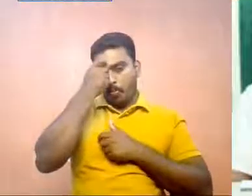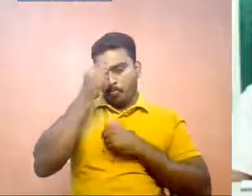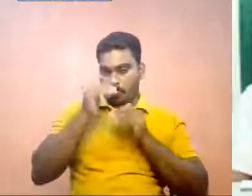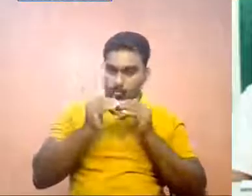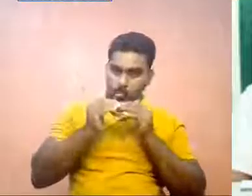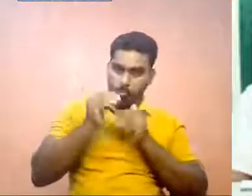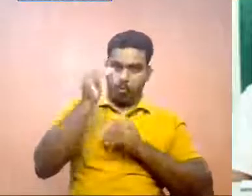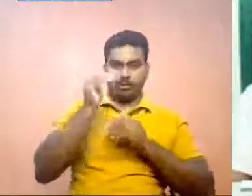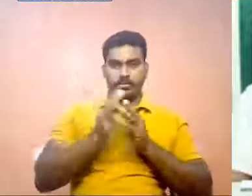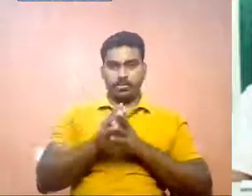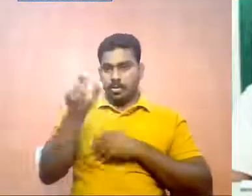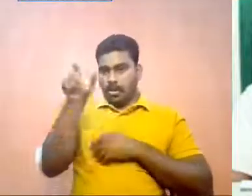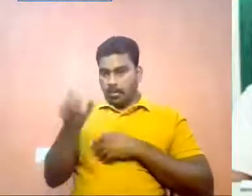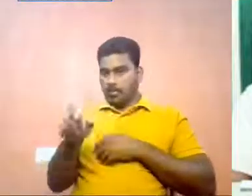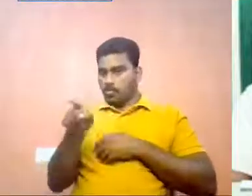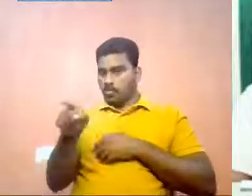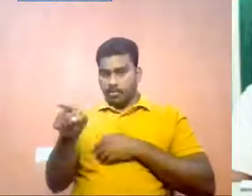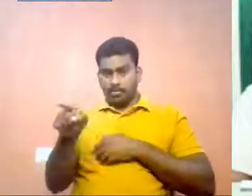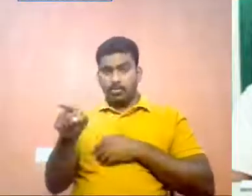ഒരു യുവാവ്